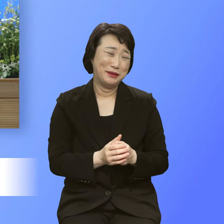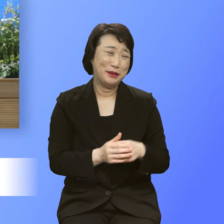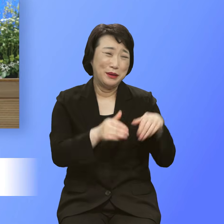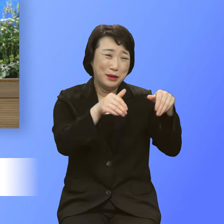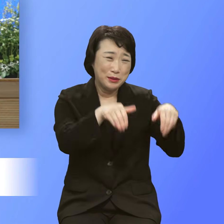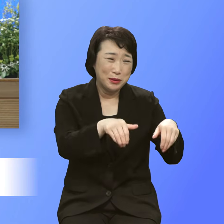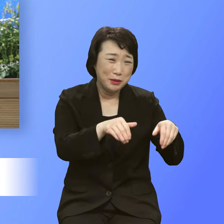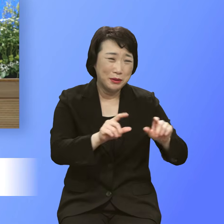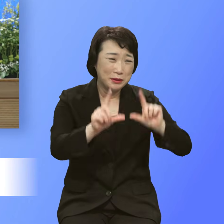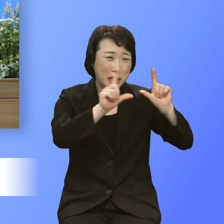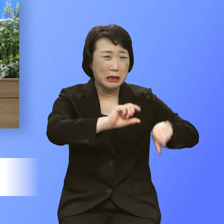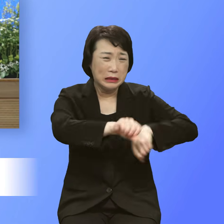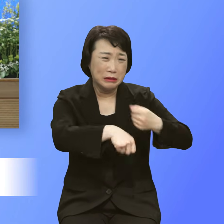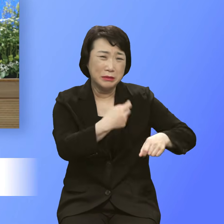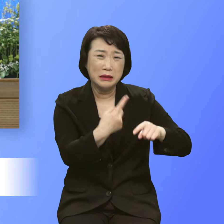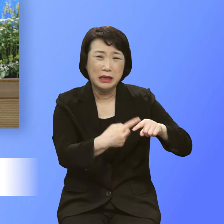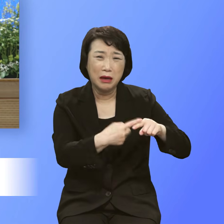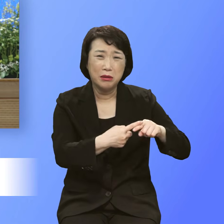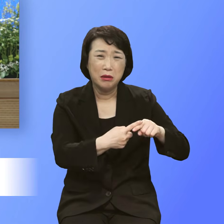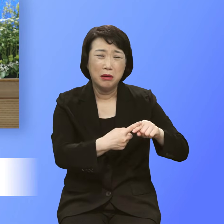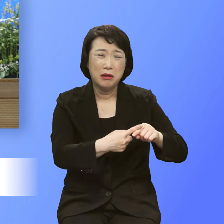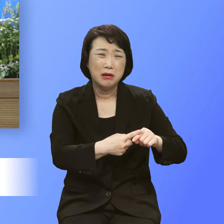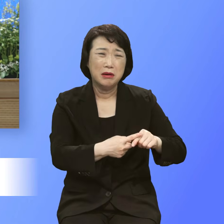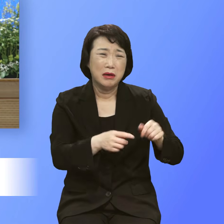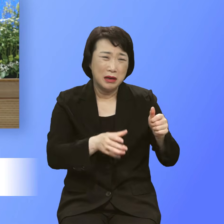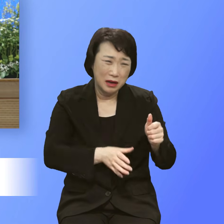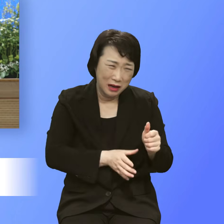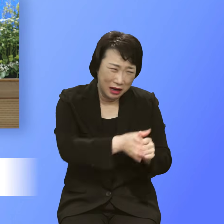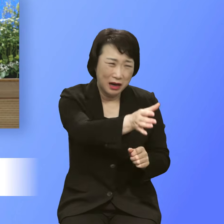짐승 이하의 취급을 받아가면서